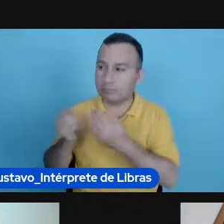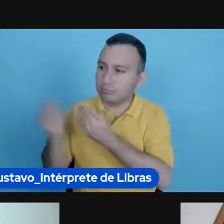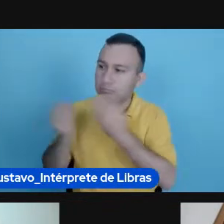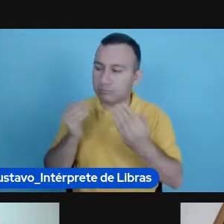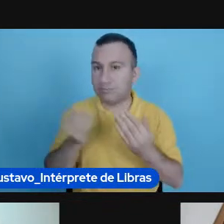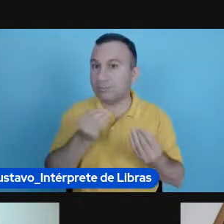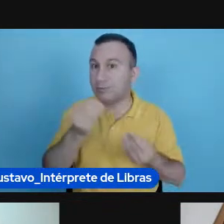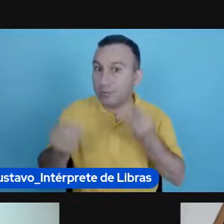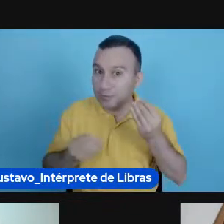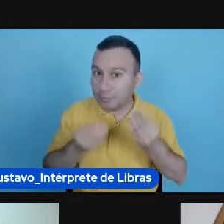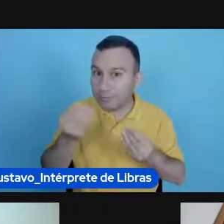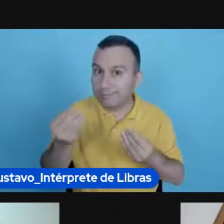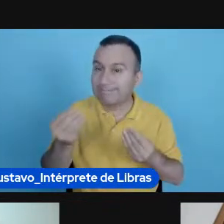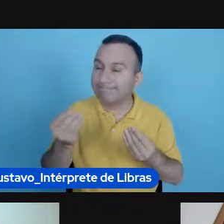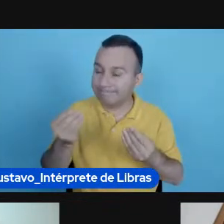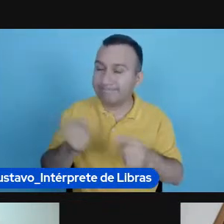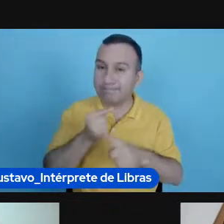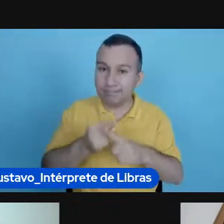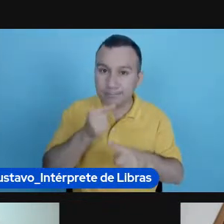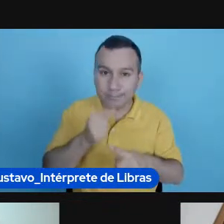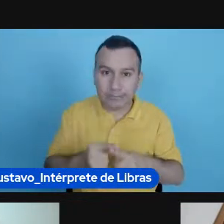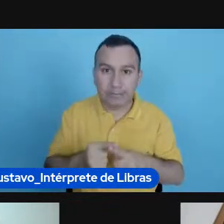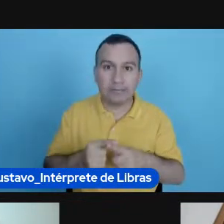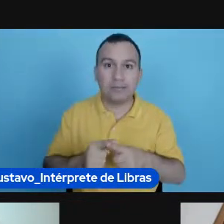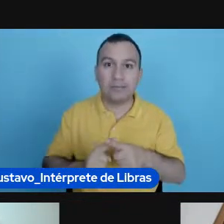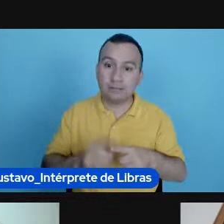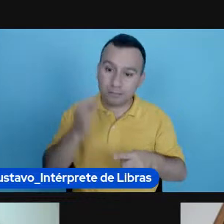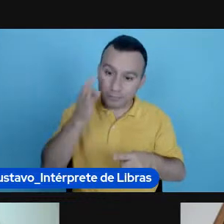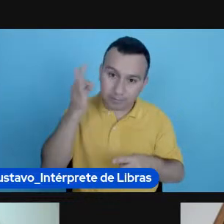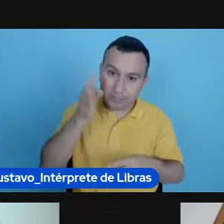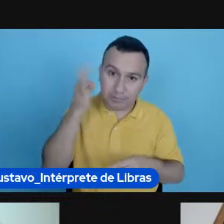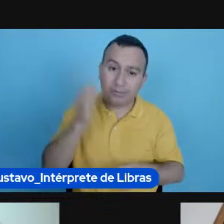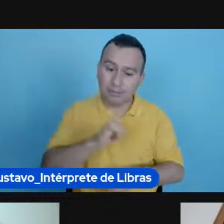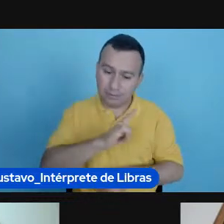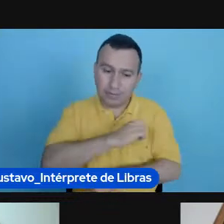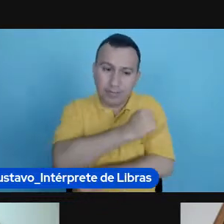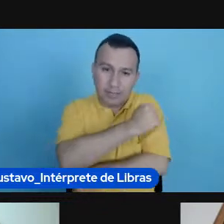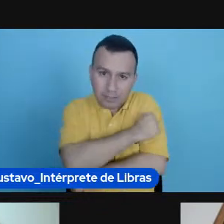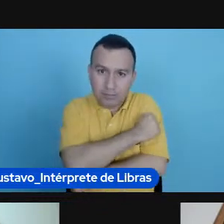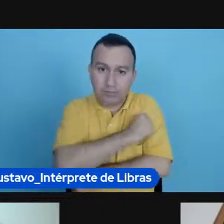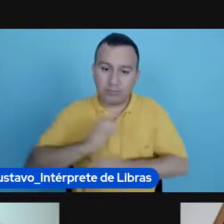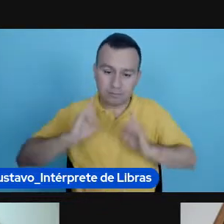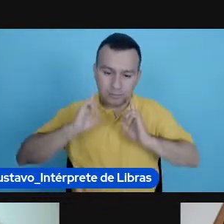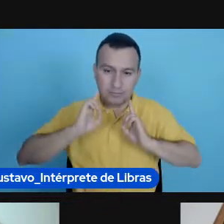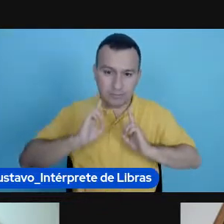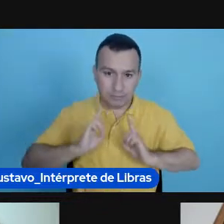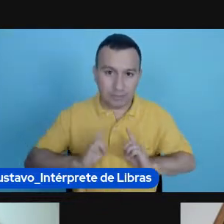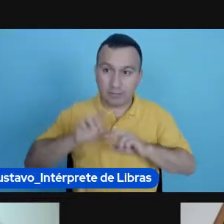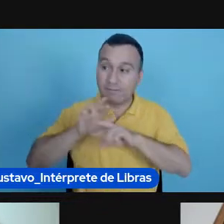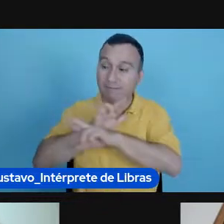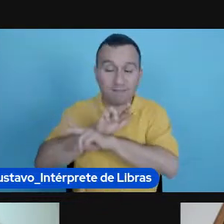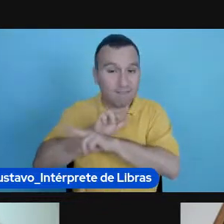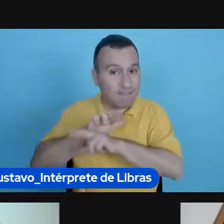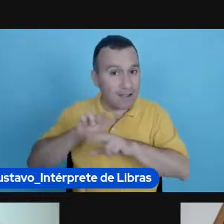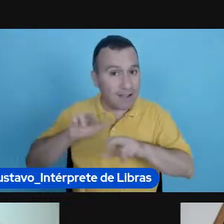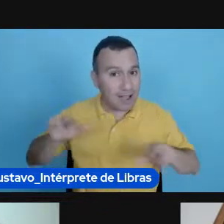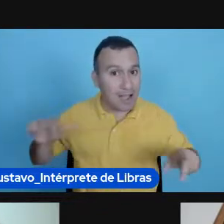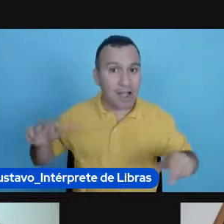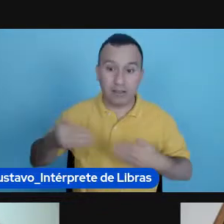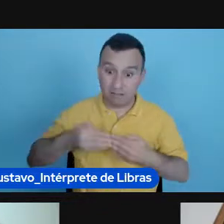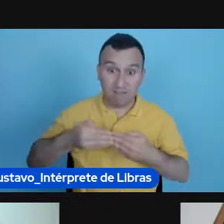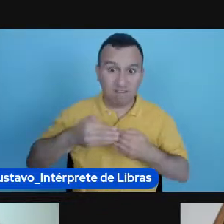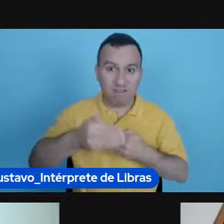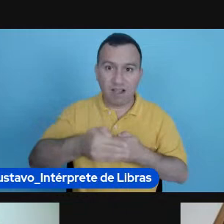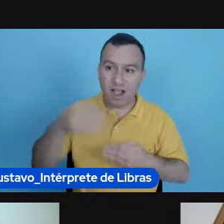nos corredores. Então, nós queríamos trazer essa conversa, né? Chamar a comunidade acadêmica para